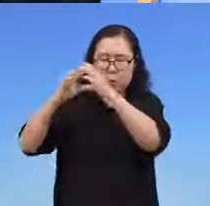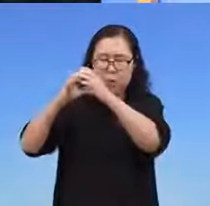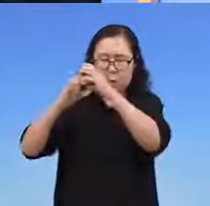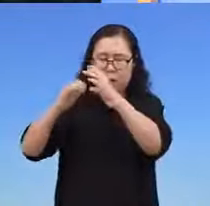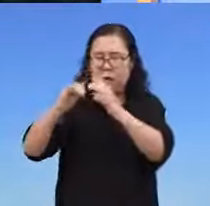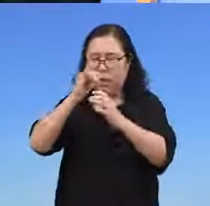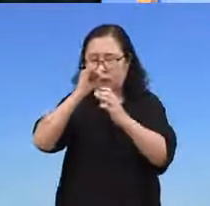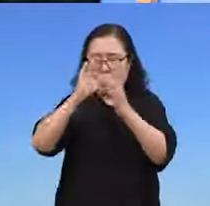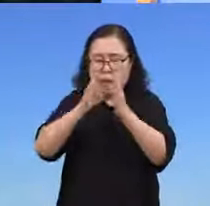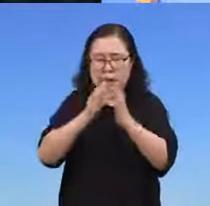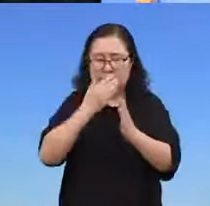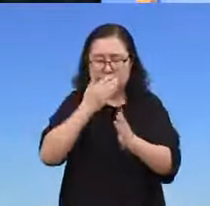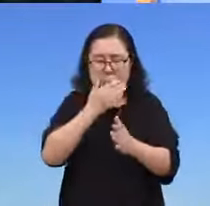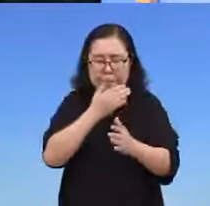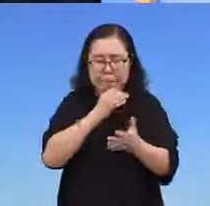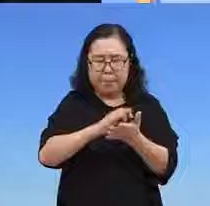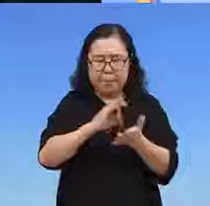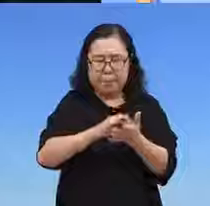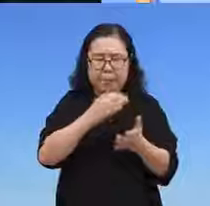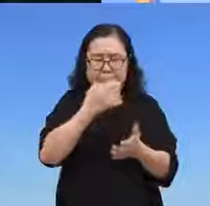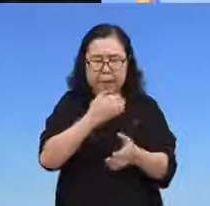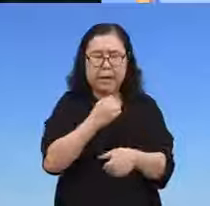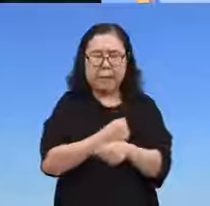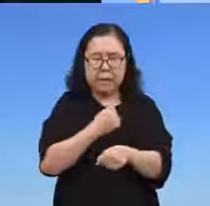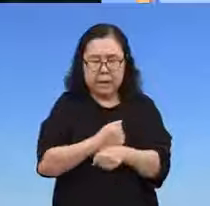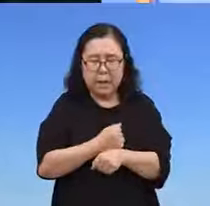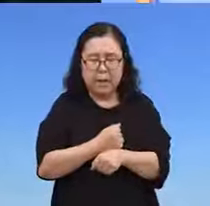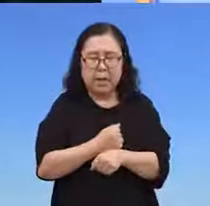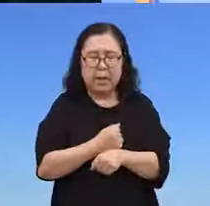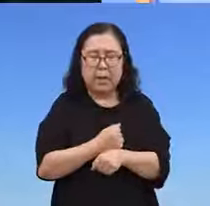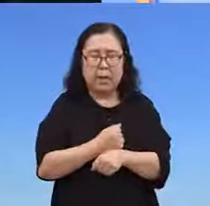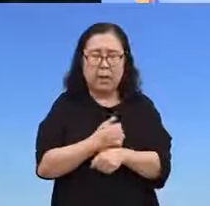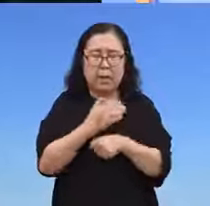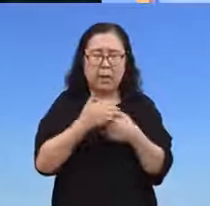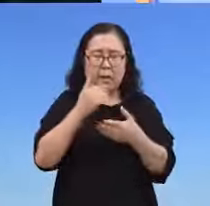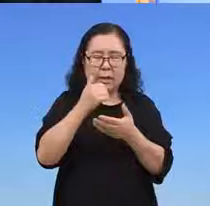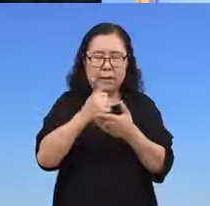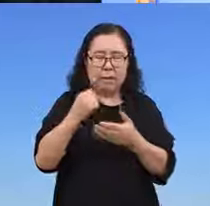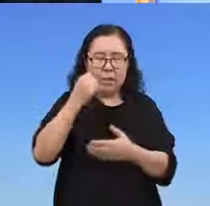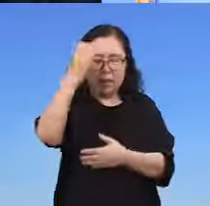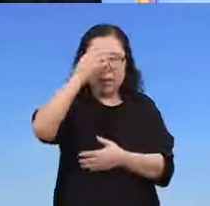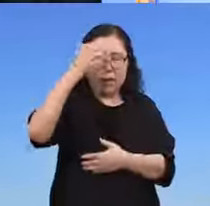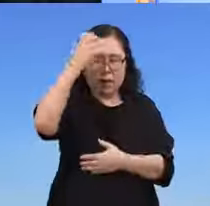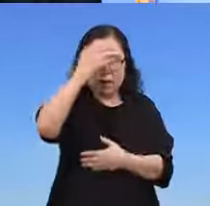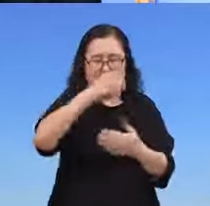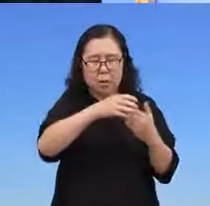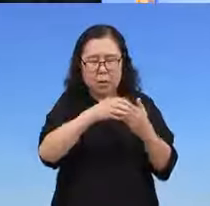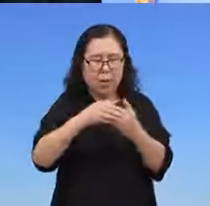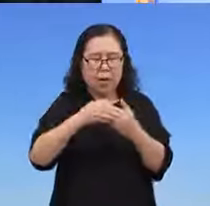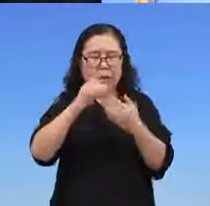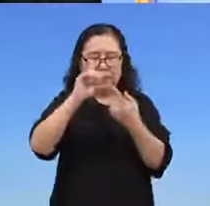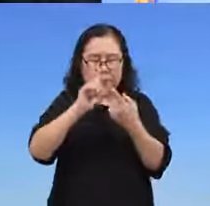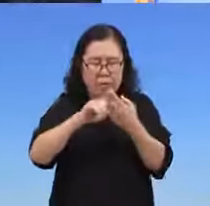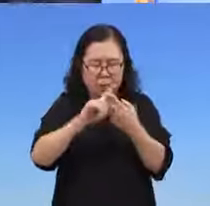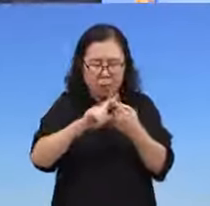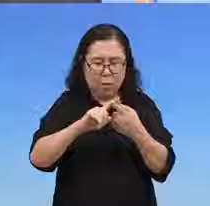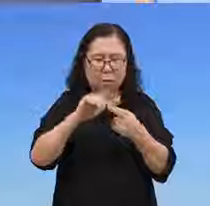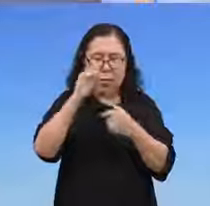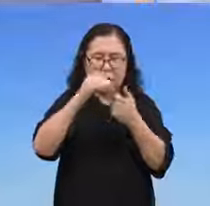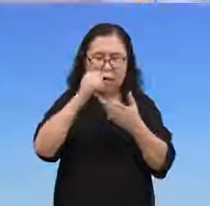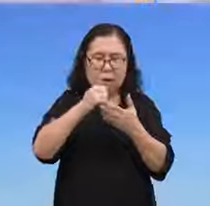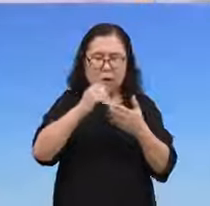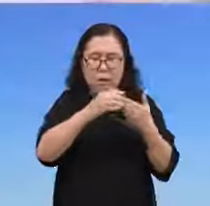아버지 다시 한번 은혜를 구합니다. 하나님, 성령의 인도하심을 따라 기도하기를 원합니다. 성령이 이끄시는